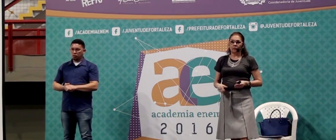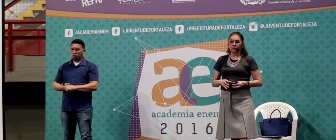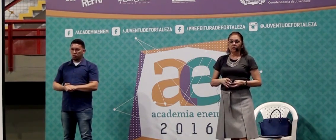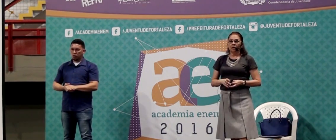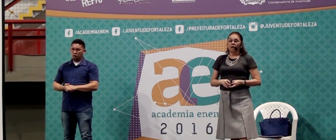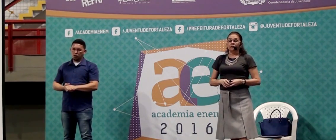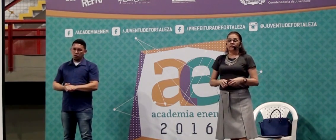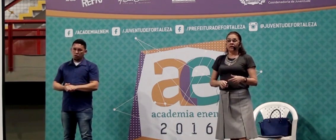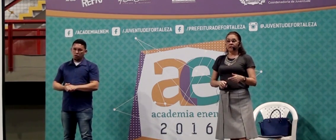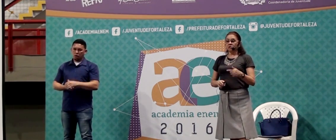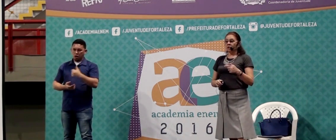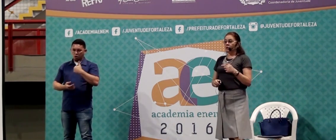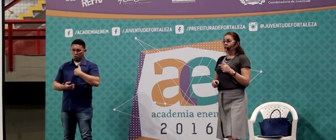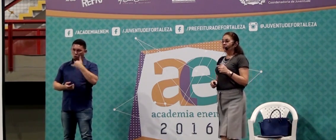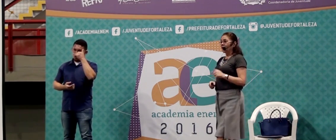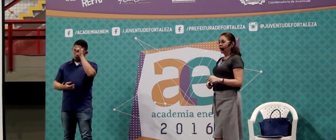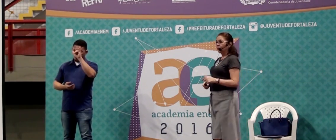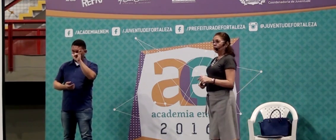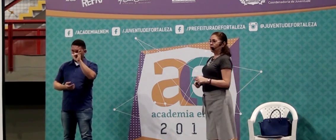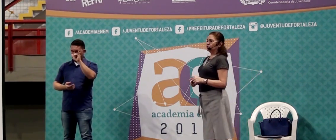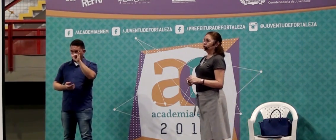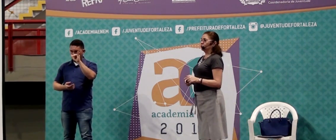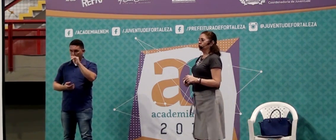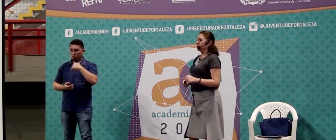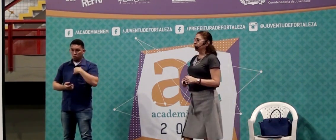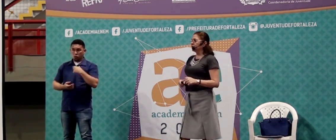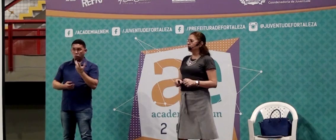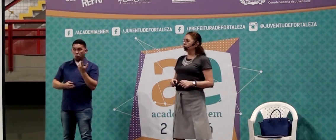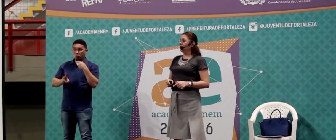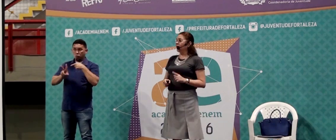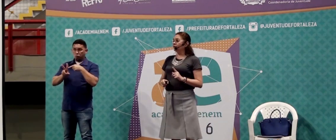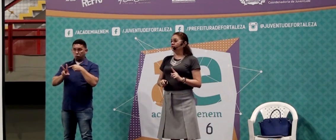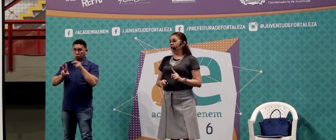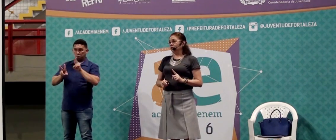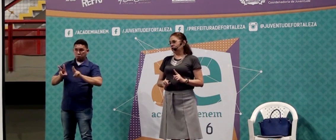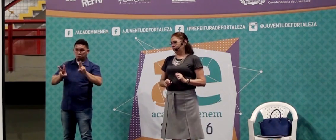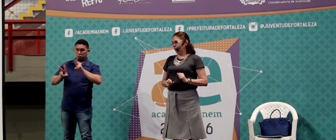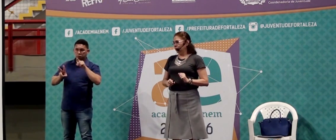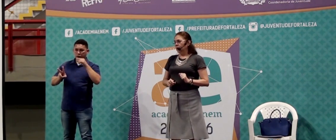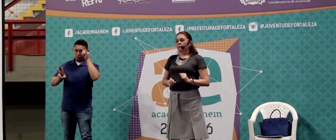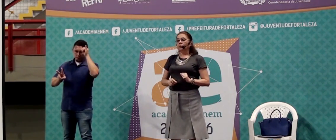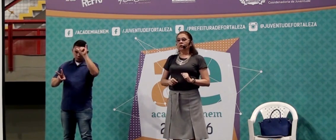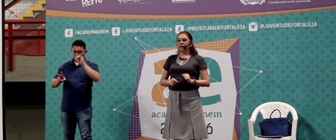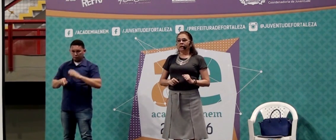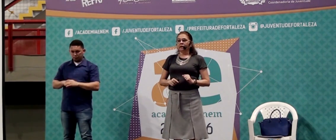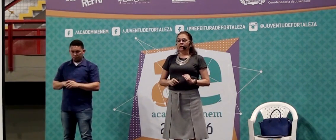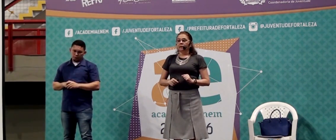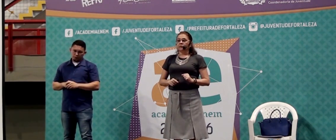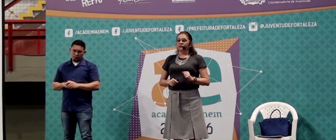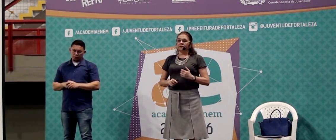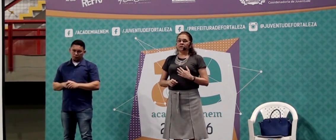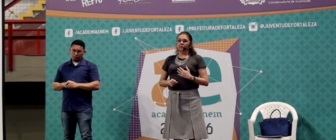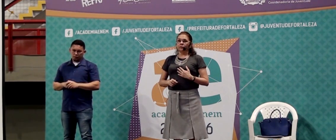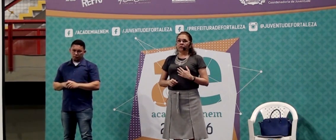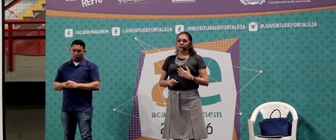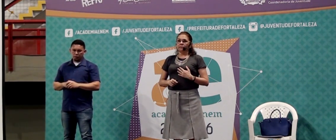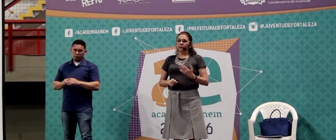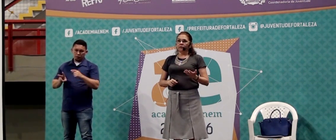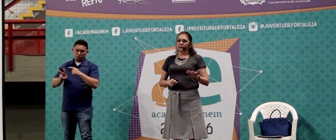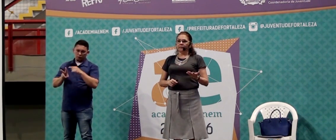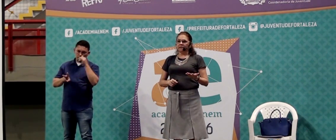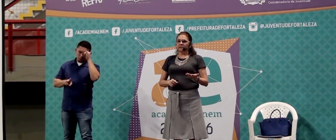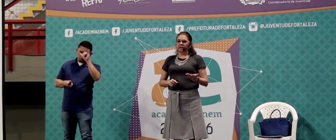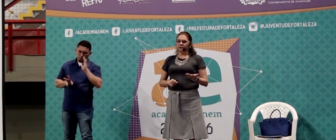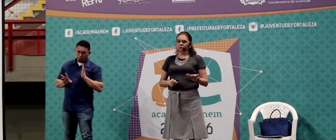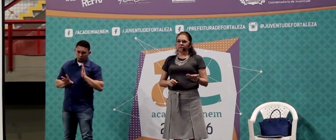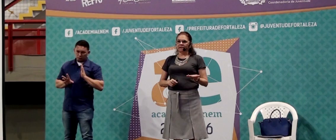do plural. Veja que o verbo que eu estou utilizando é evite. Por quê? Professora, por quê? Porque